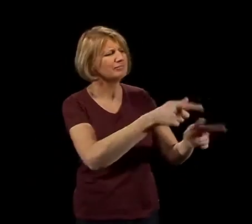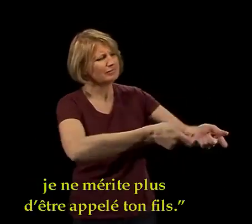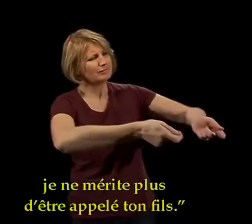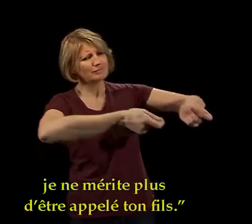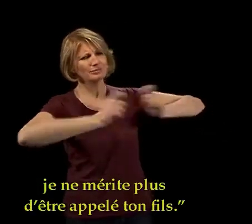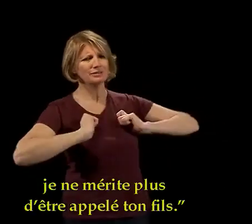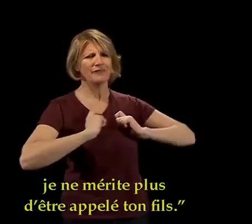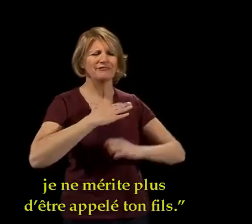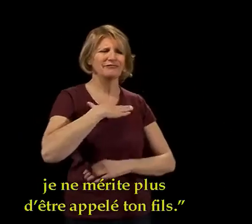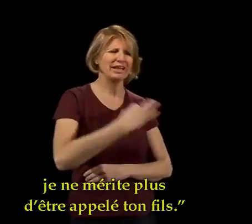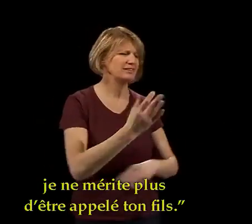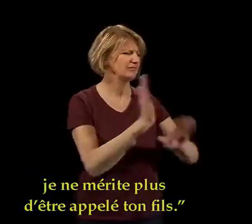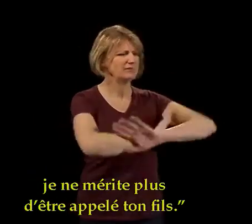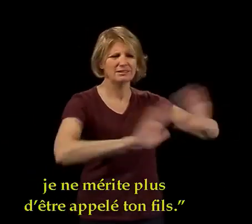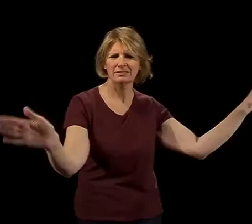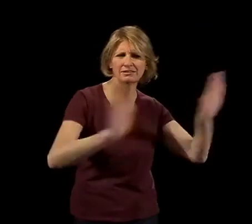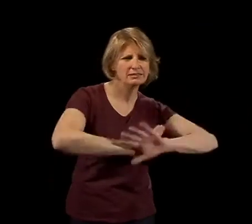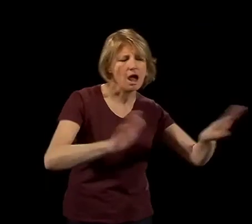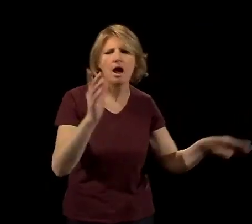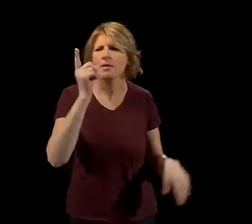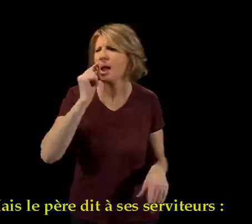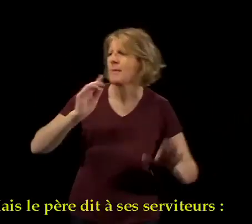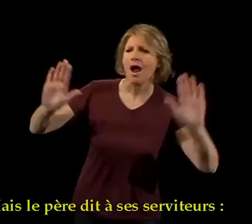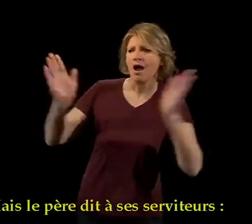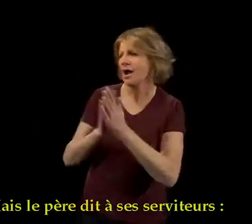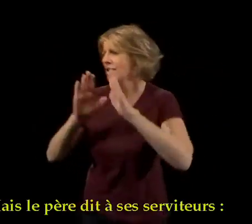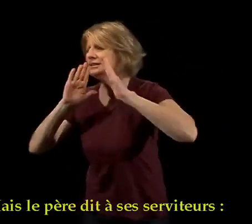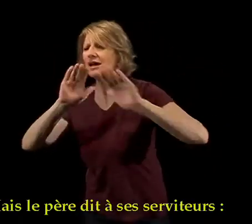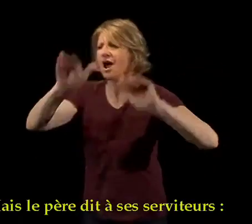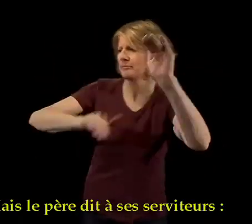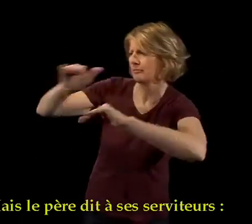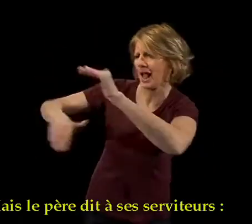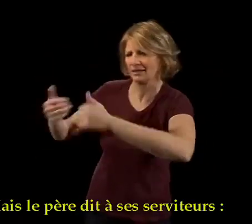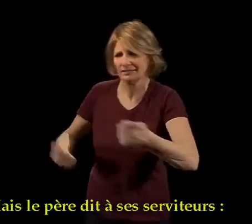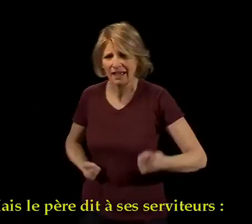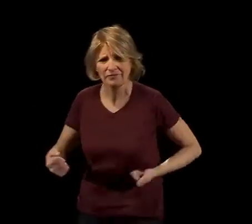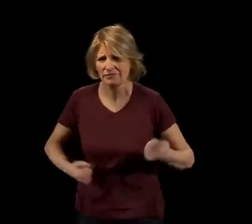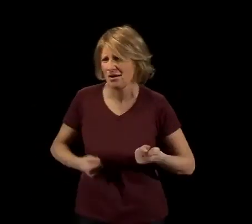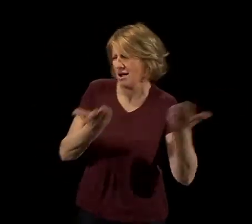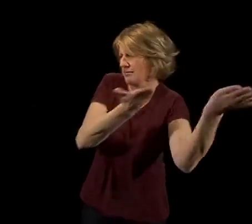fils. » Mais le père dit à ses serviteurs, « Vite, apportez le plus beau